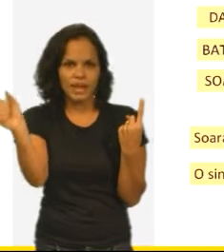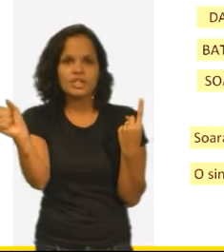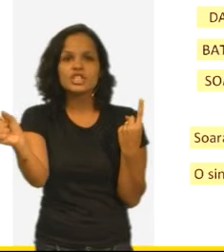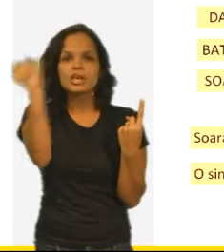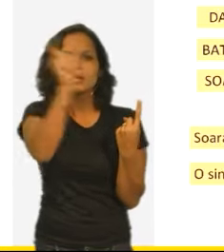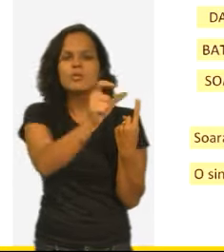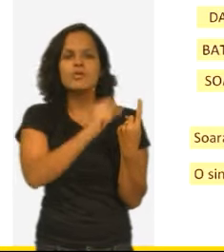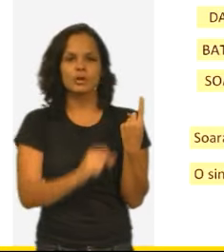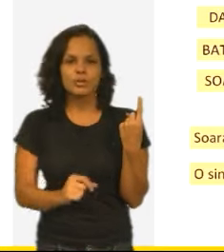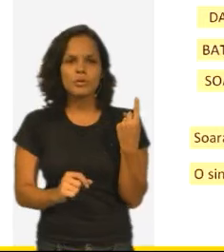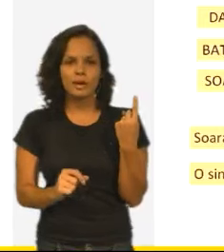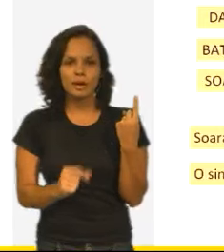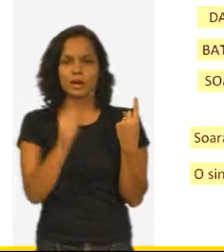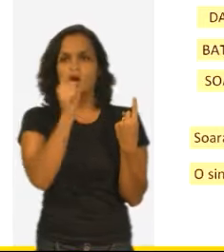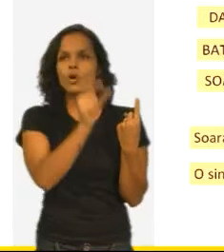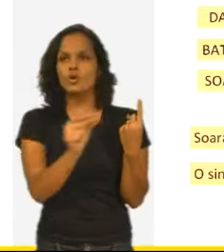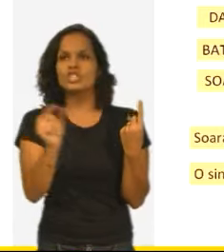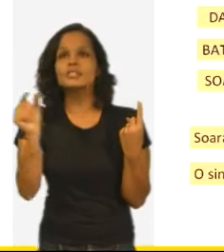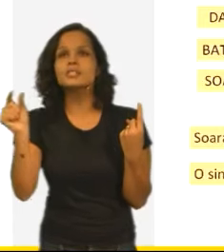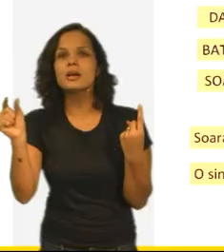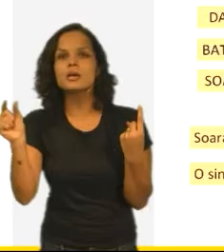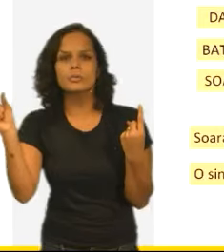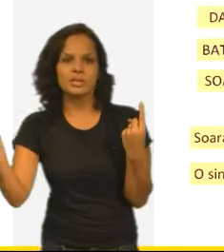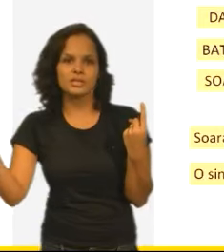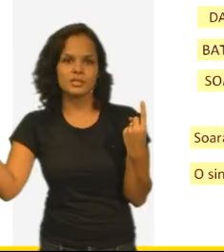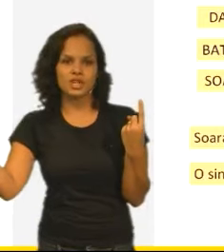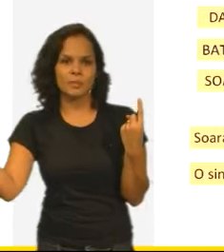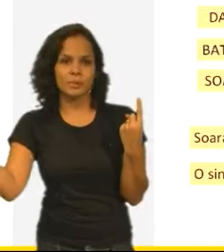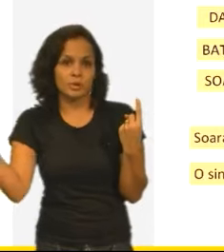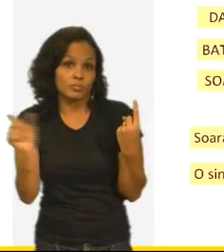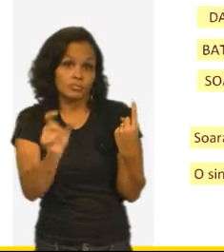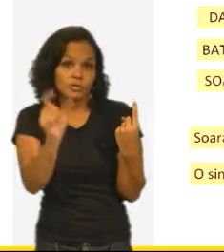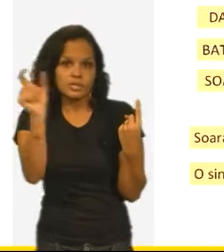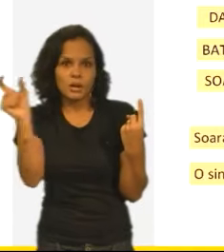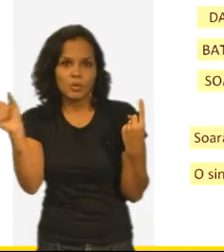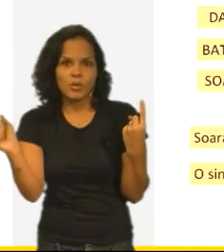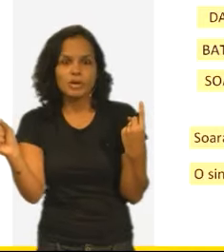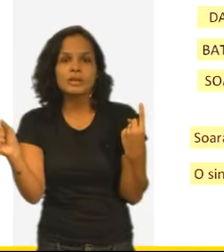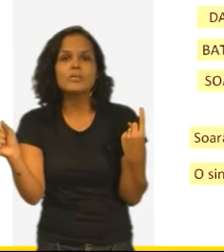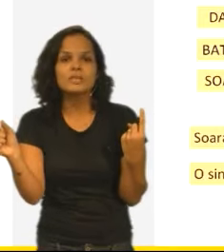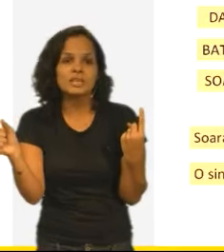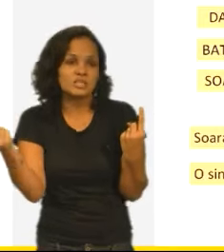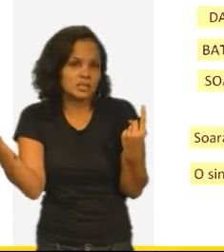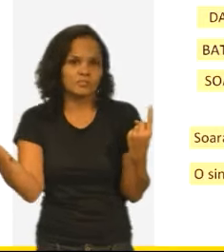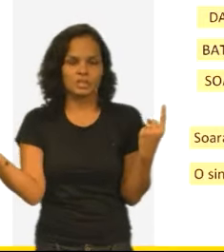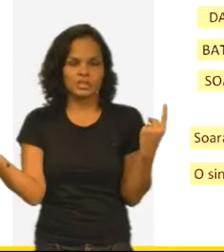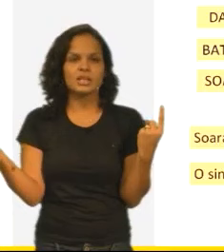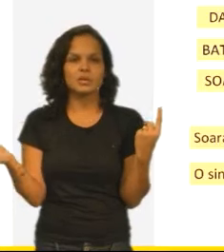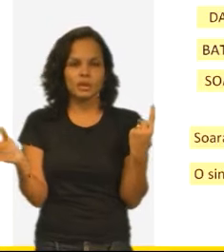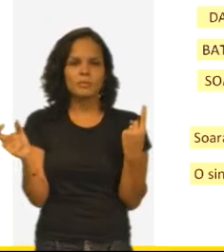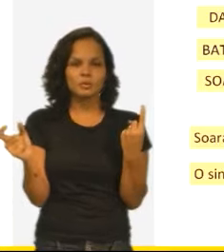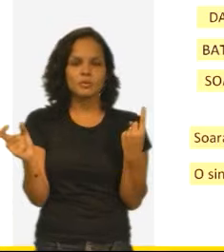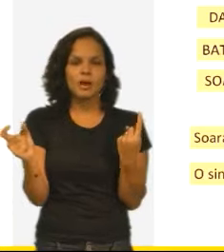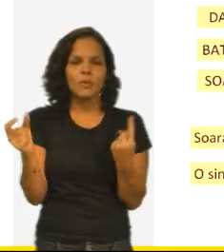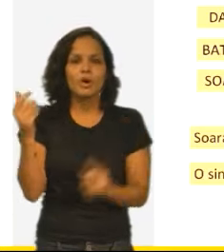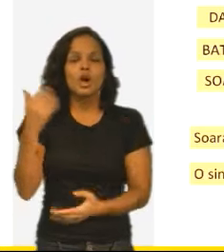palavra dia, concordo com ela. Hoje são 15 de abril. São concorda com 15, que seria um elemento plural.